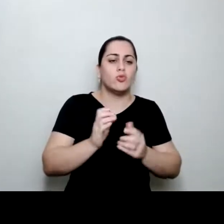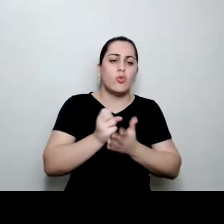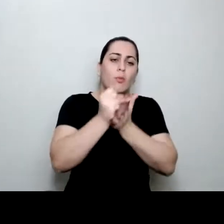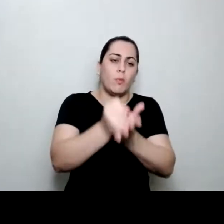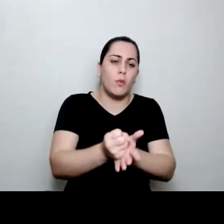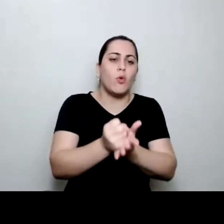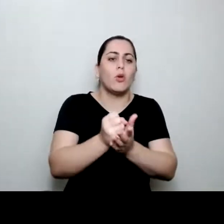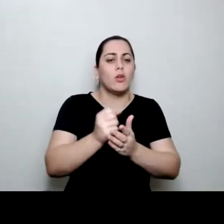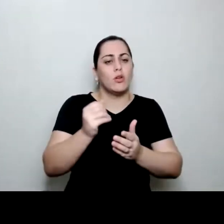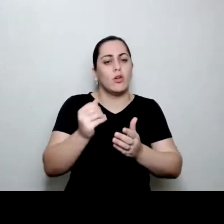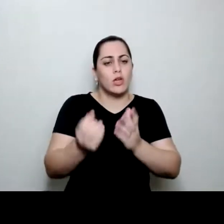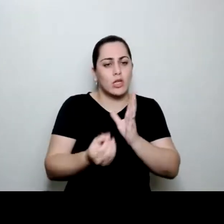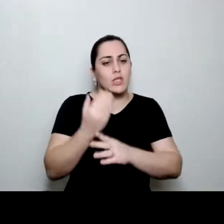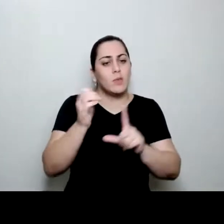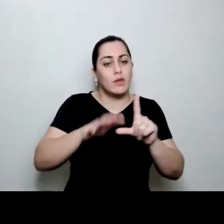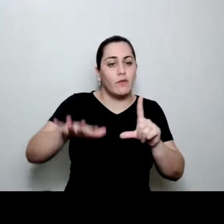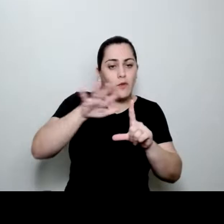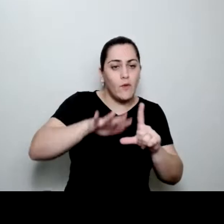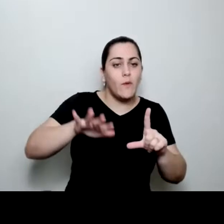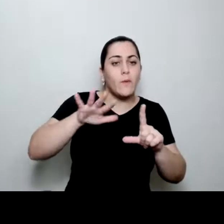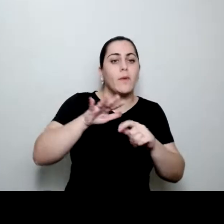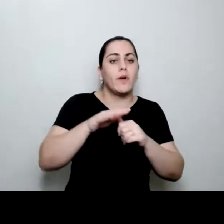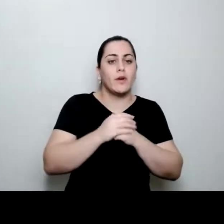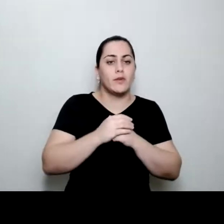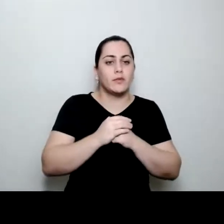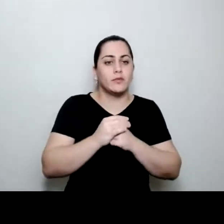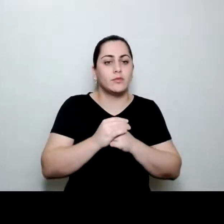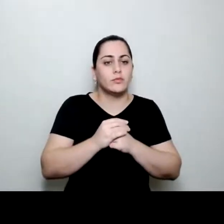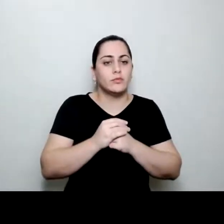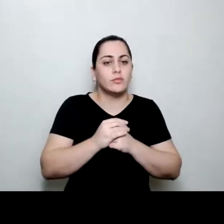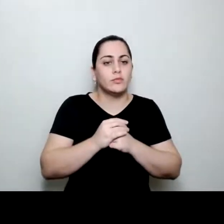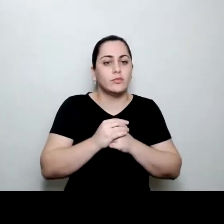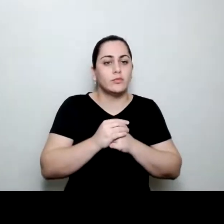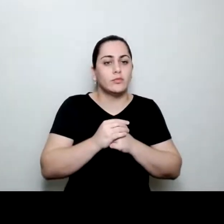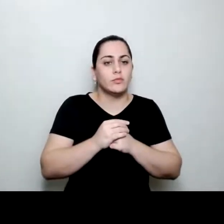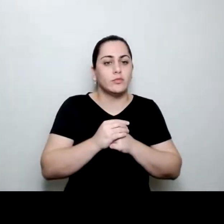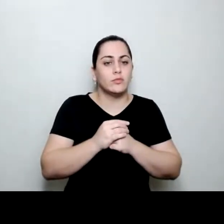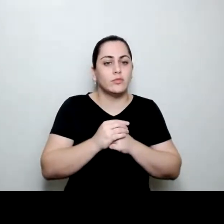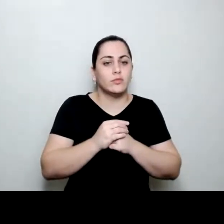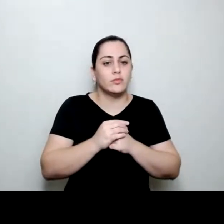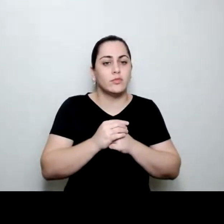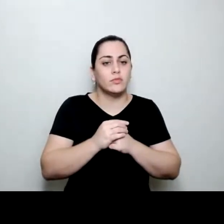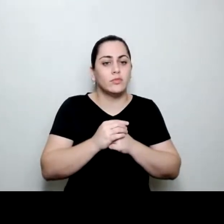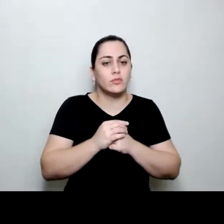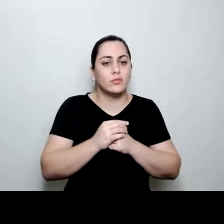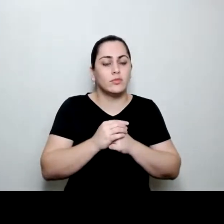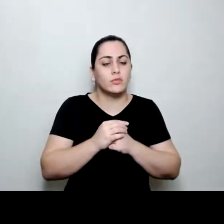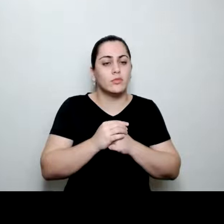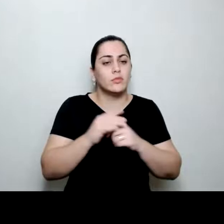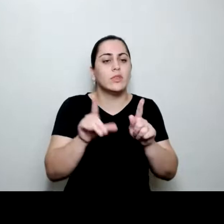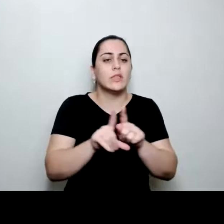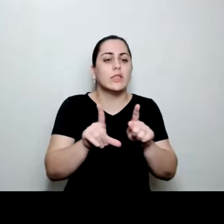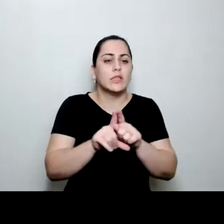dessa plataforma, né? Ela ainda está em fase beta